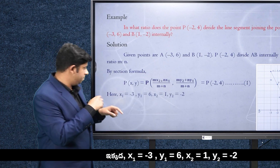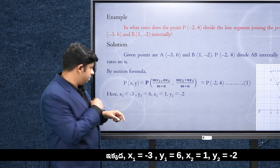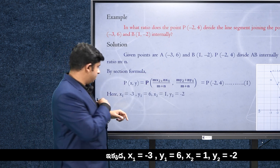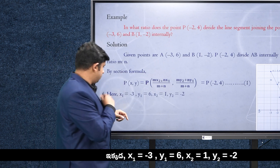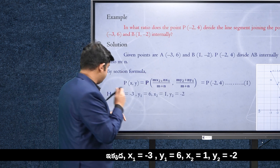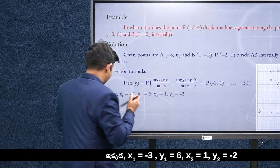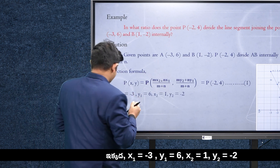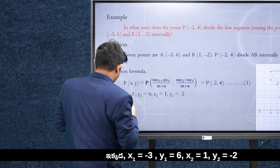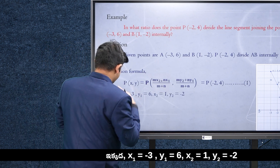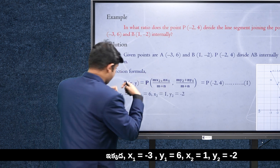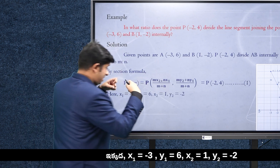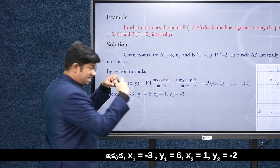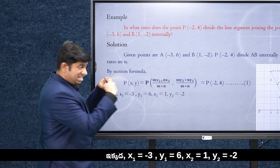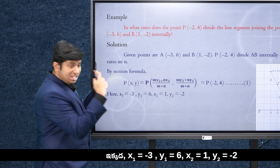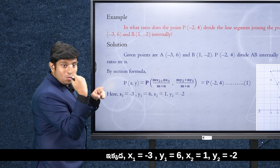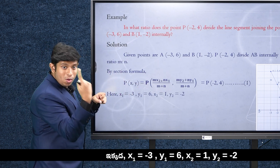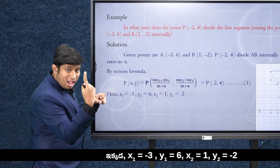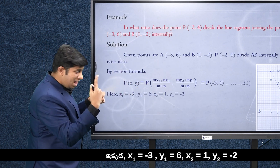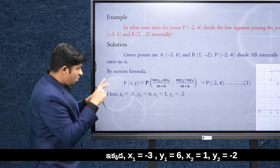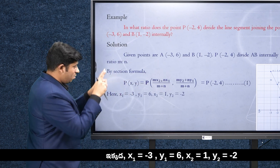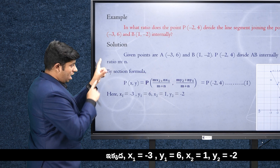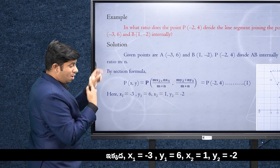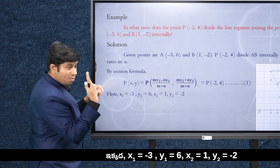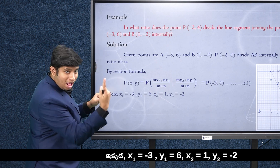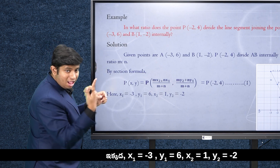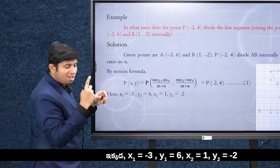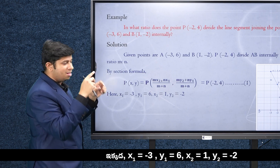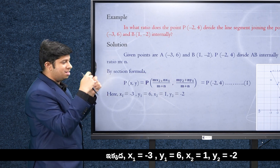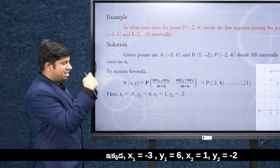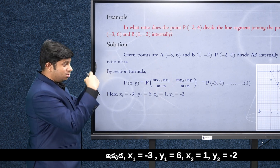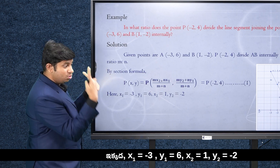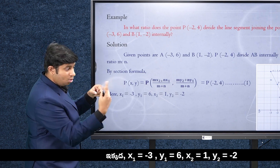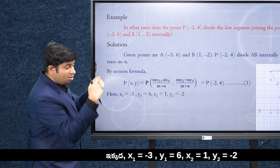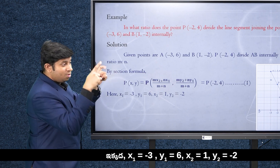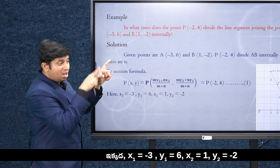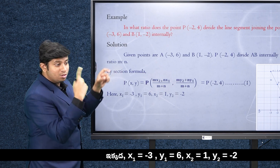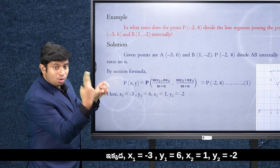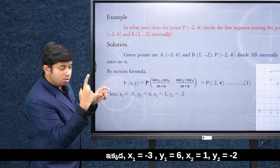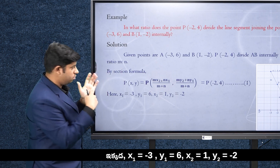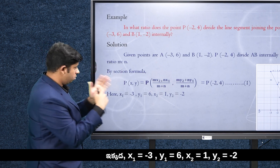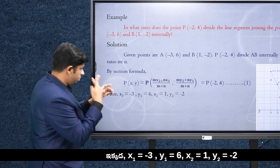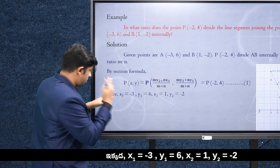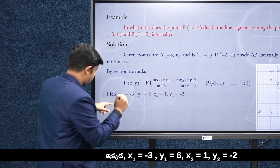= -3 3 y1=6 x2=1